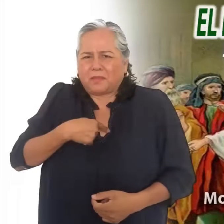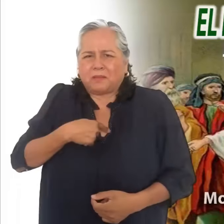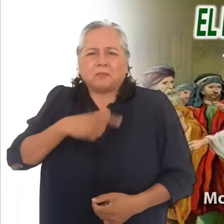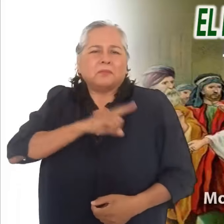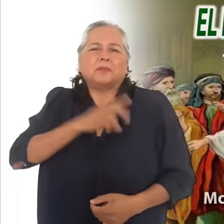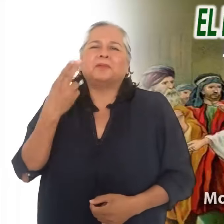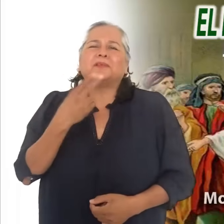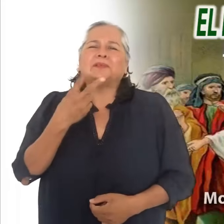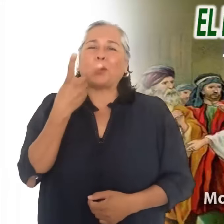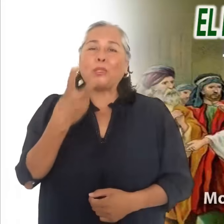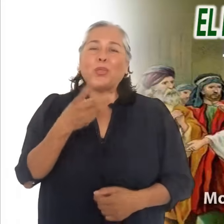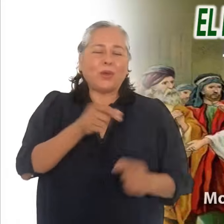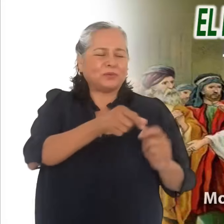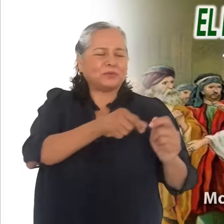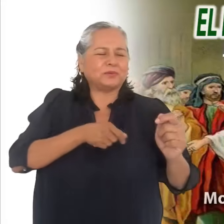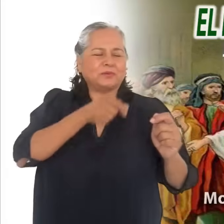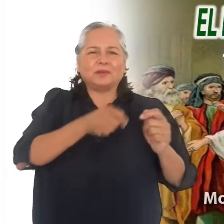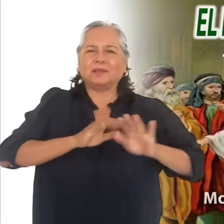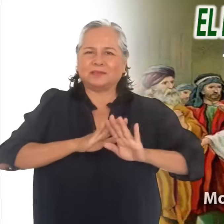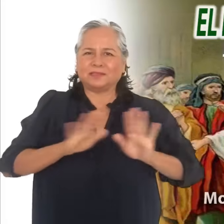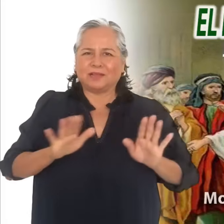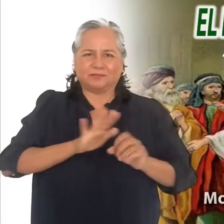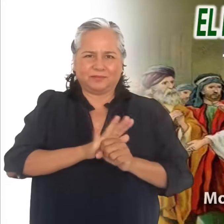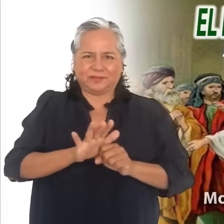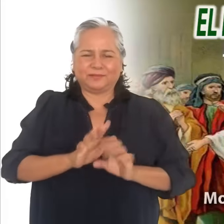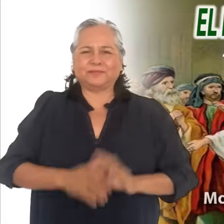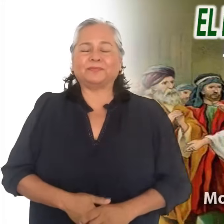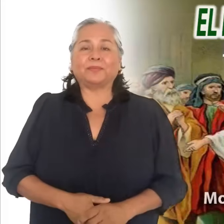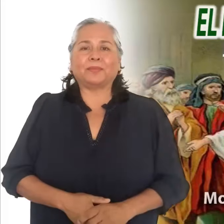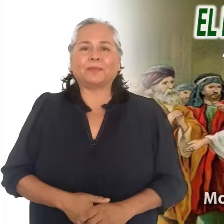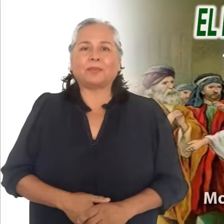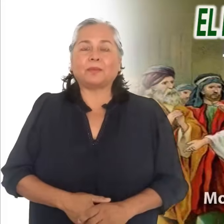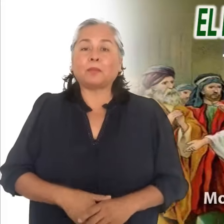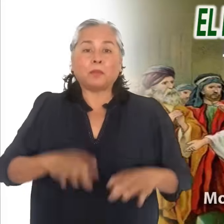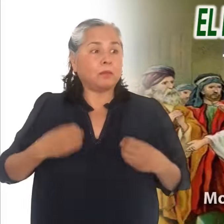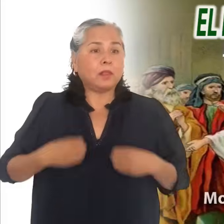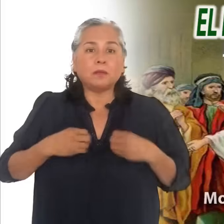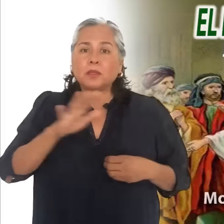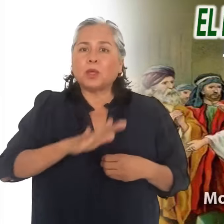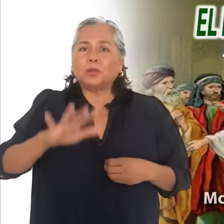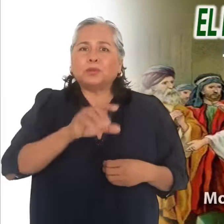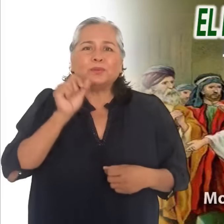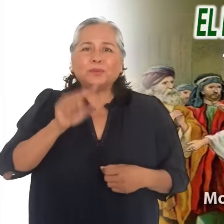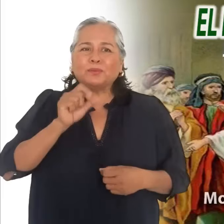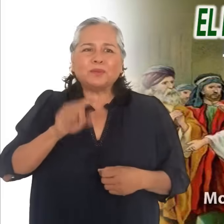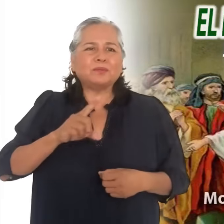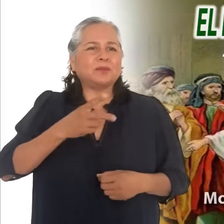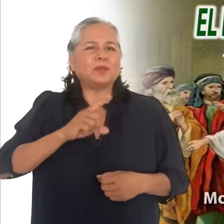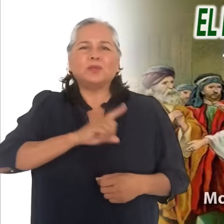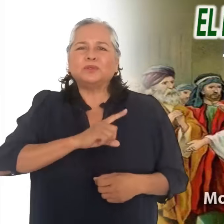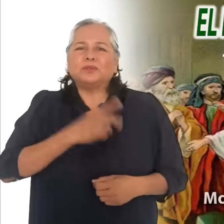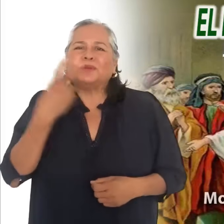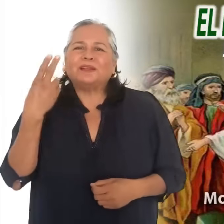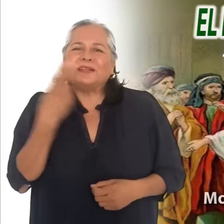cristiano. Solo dos cosas bastan. El amor a Dios y a los hermanos son los mandamientos más